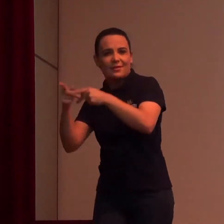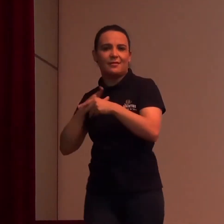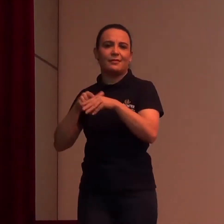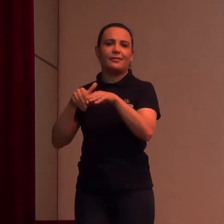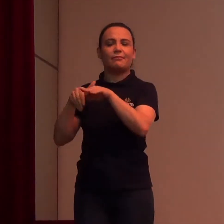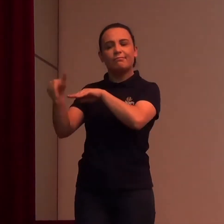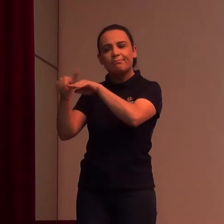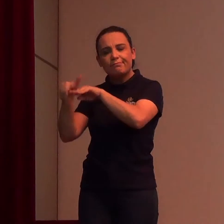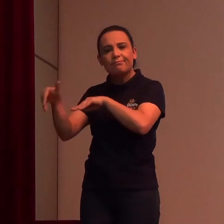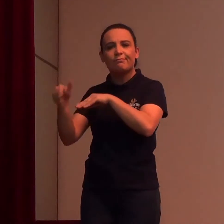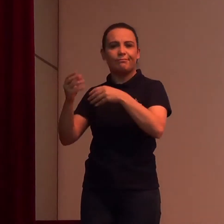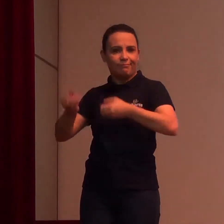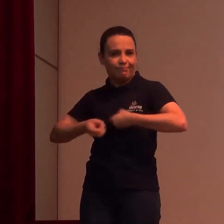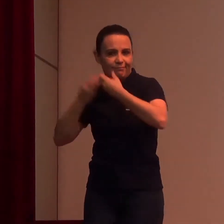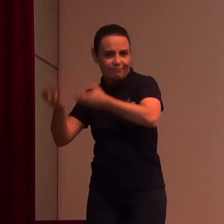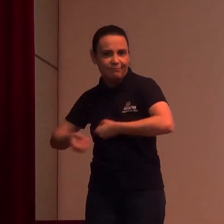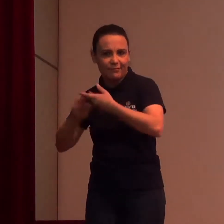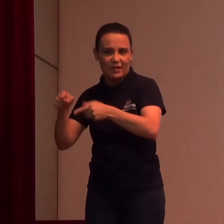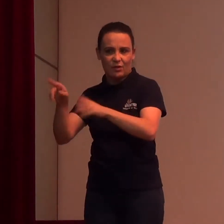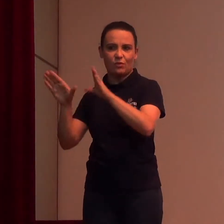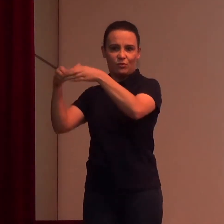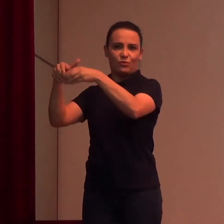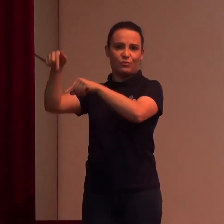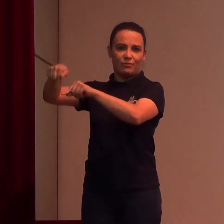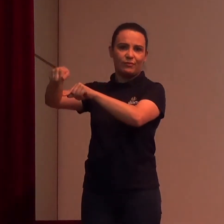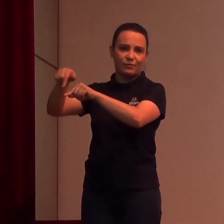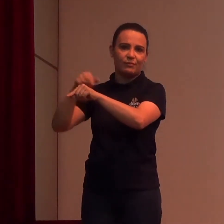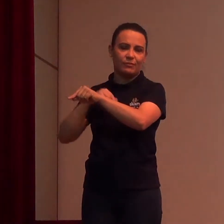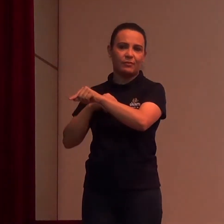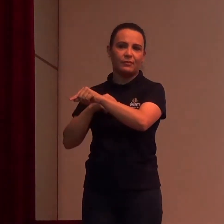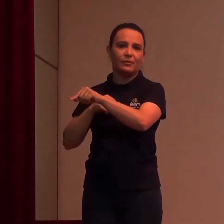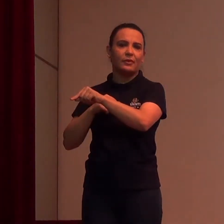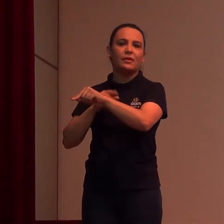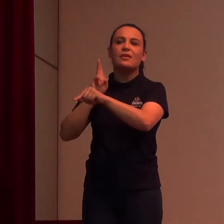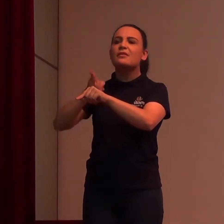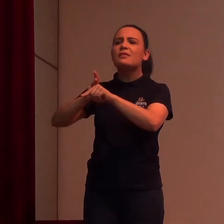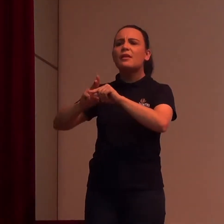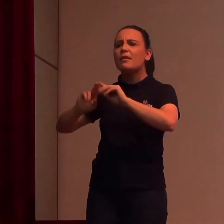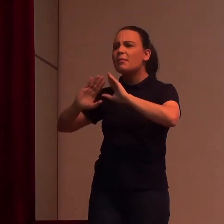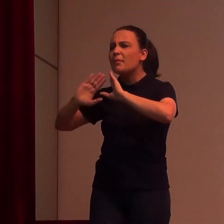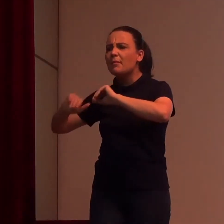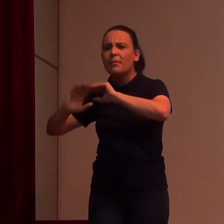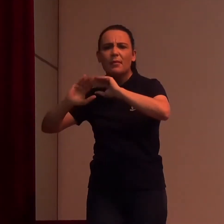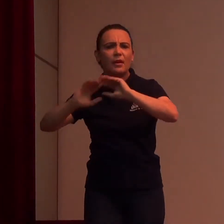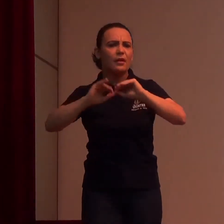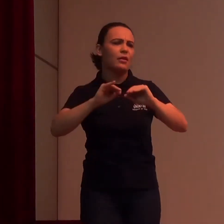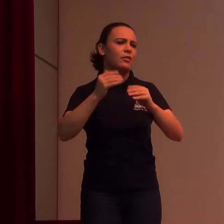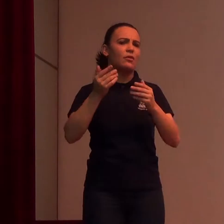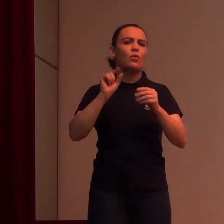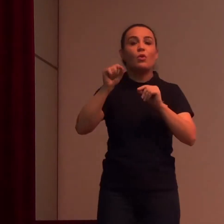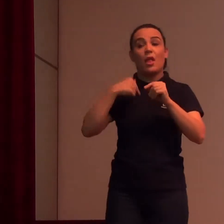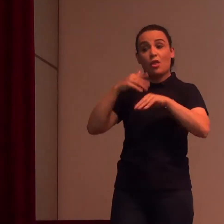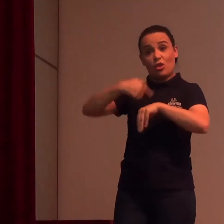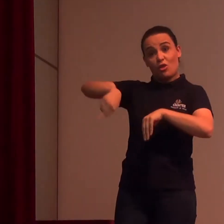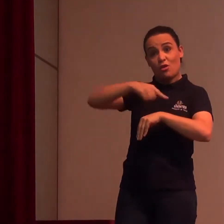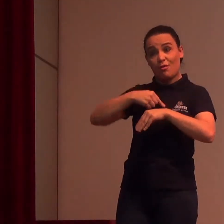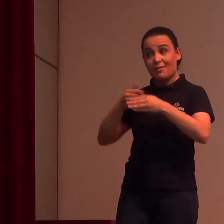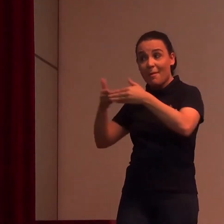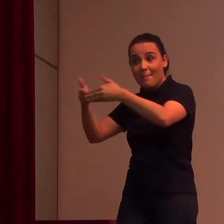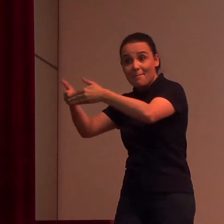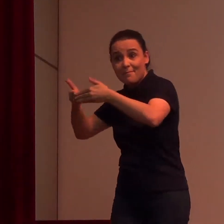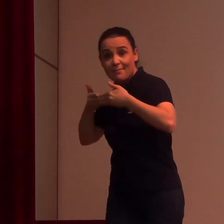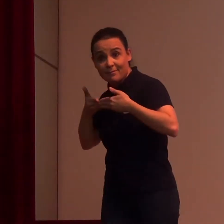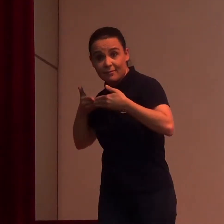sensibilização. A gente sempre se colocou à disposição a cada pedido, a cada título que a gente precisa, que a